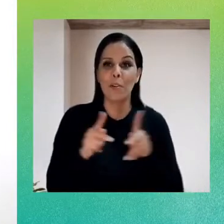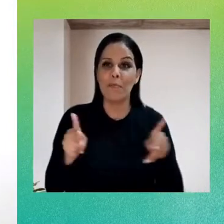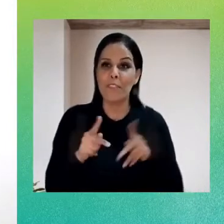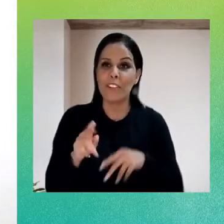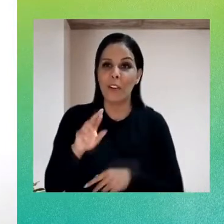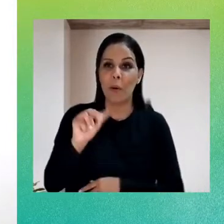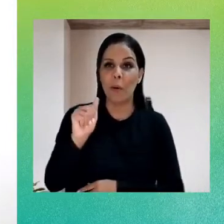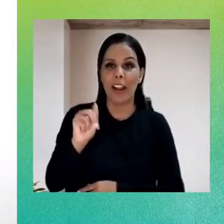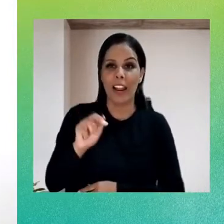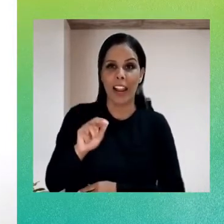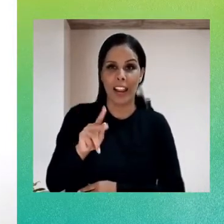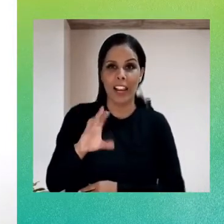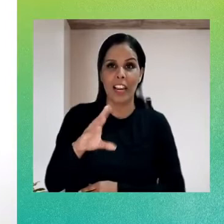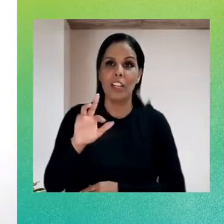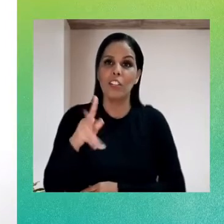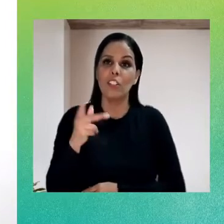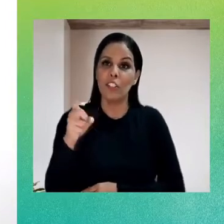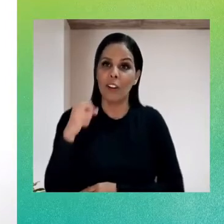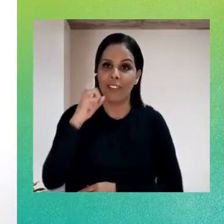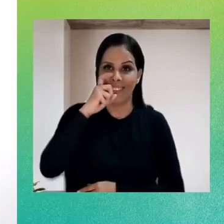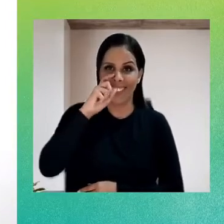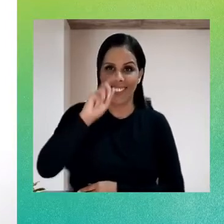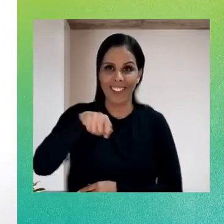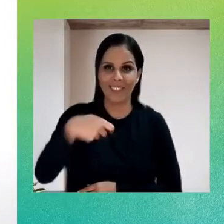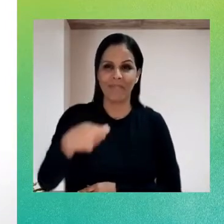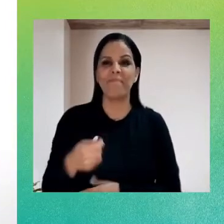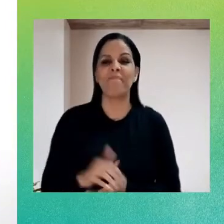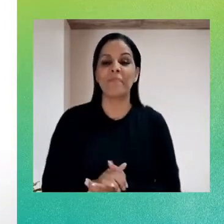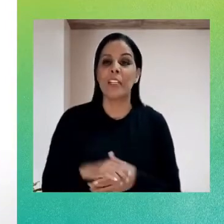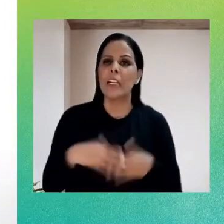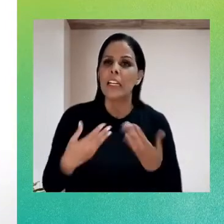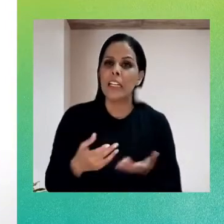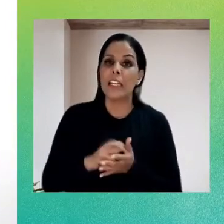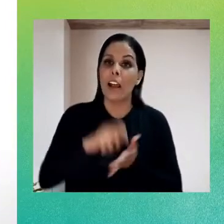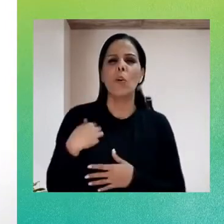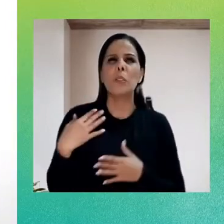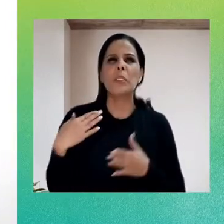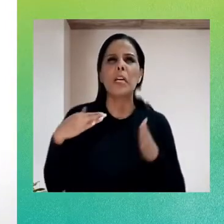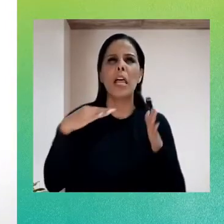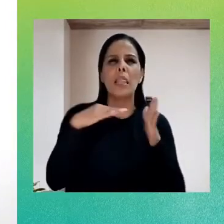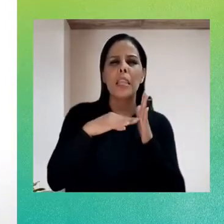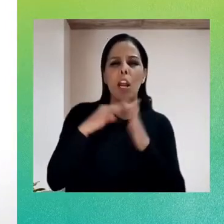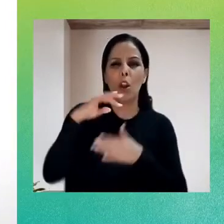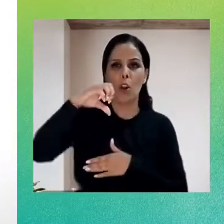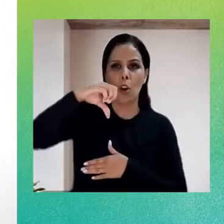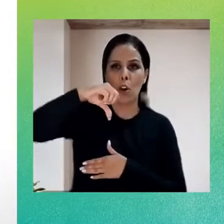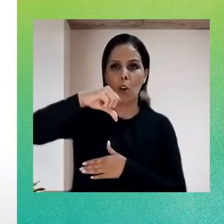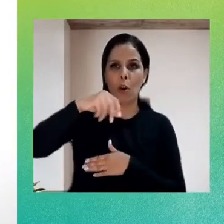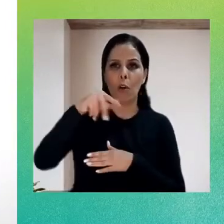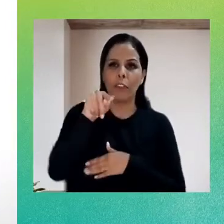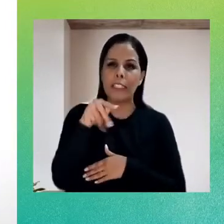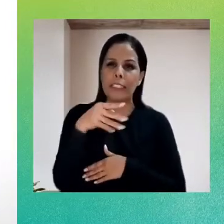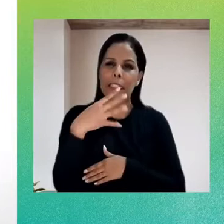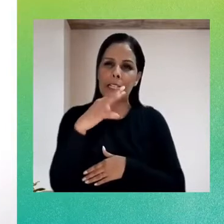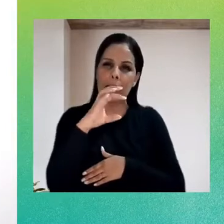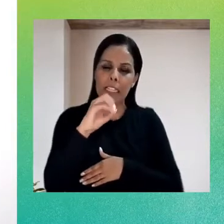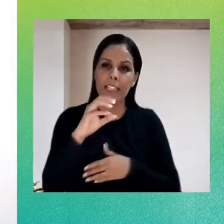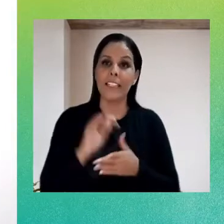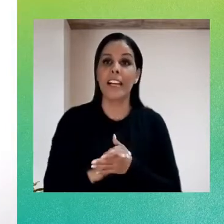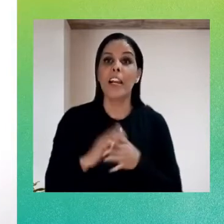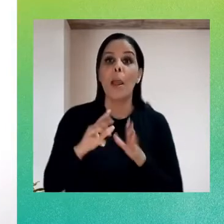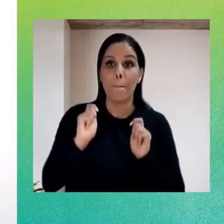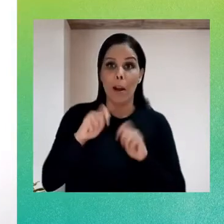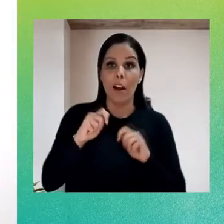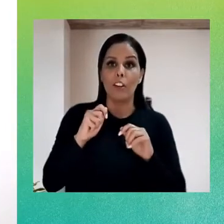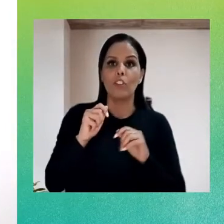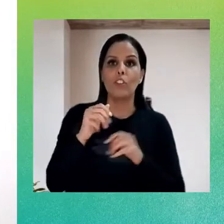Sutton Spencer. Não deixem de assinar a lista de presenças e vocês podem já estar colocando no chat as